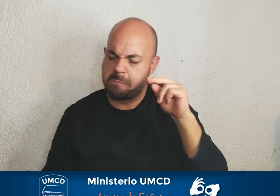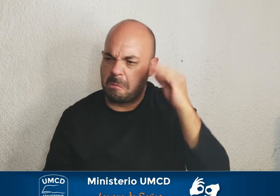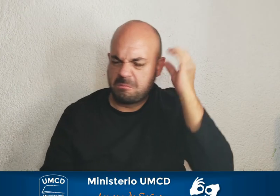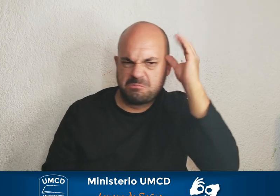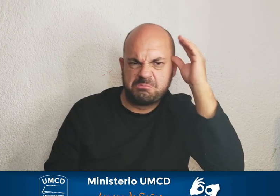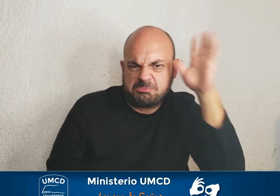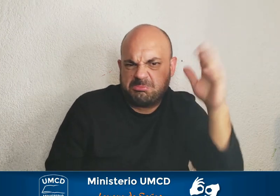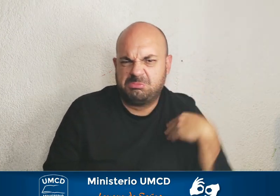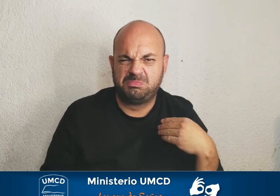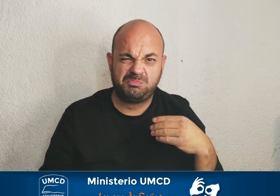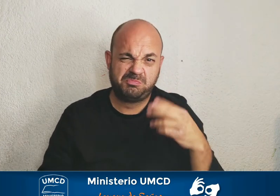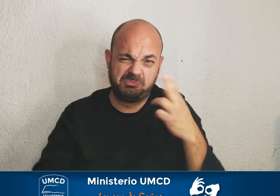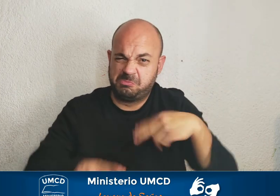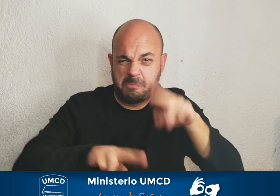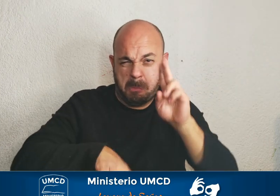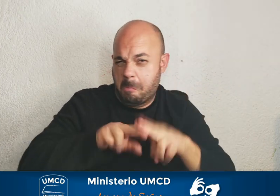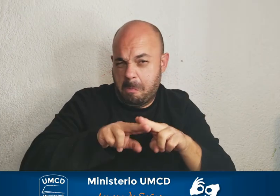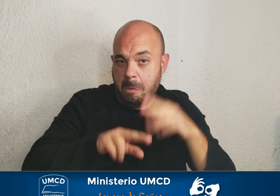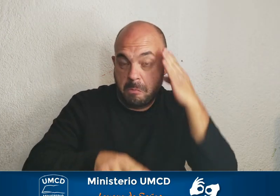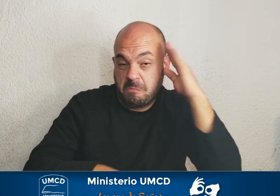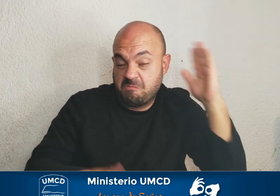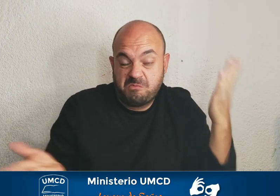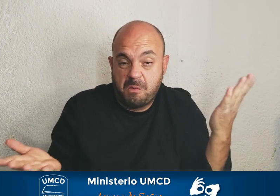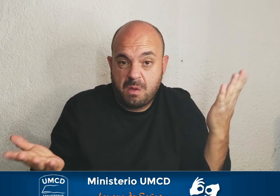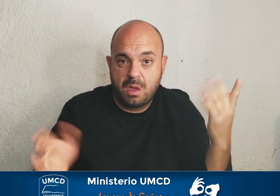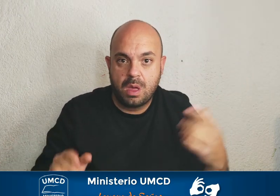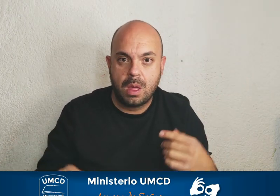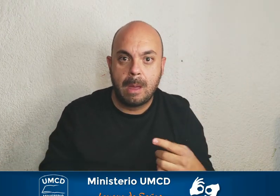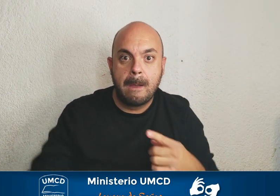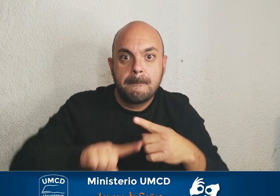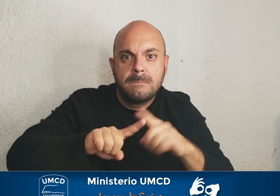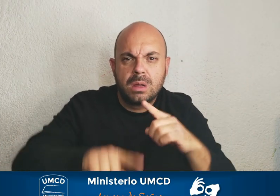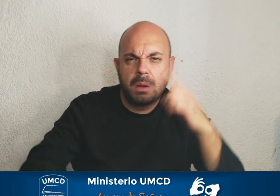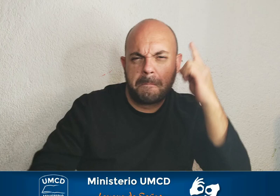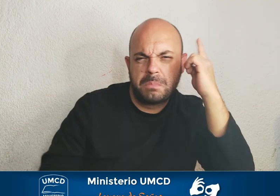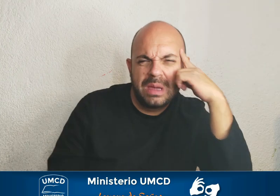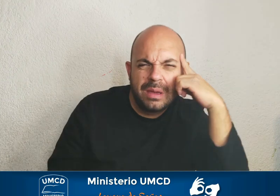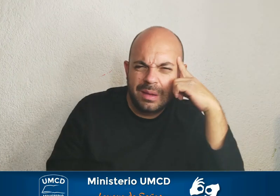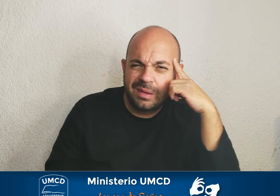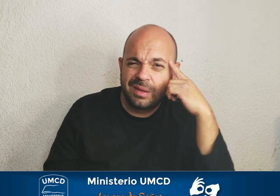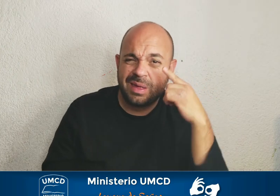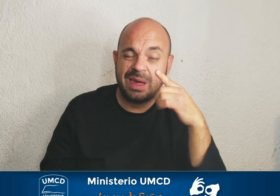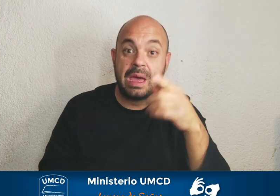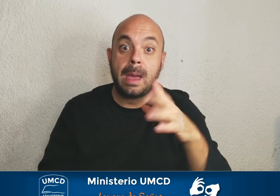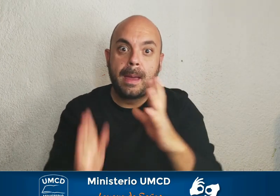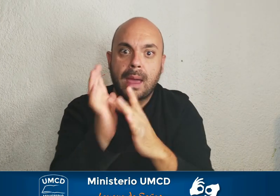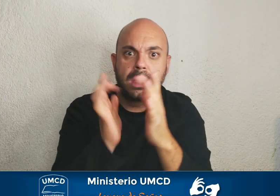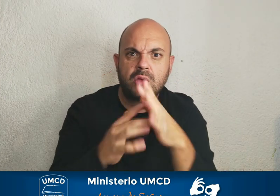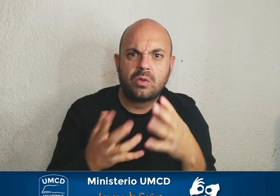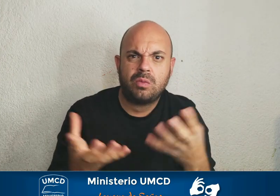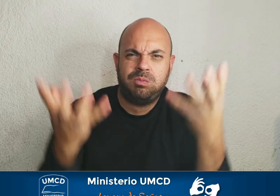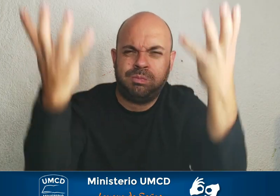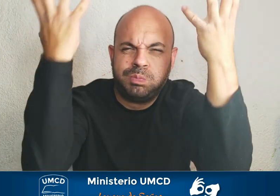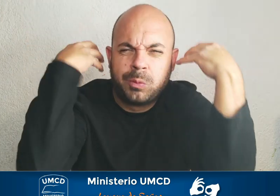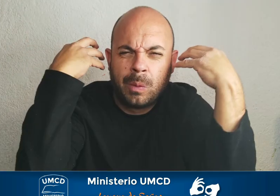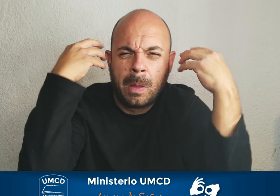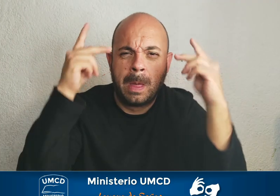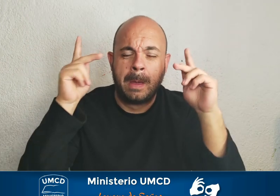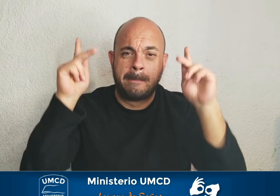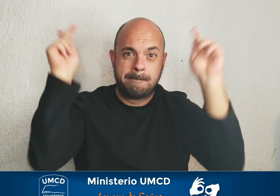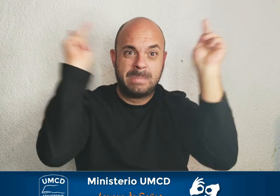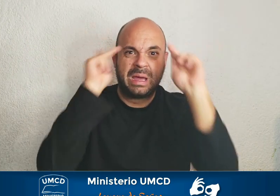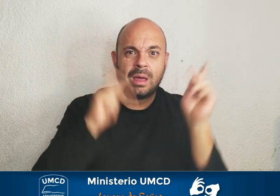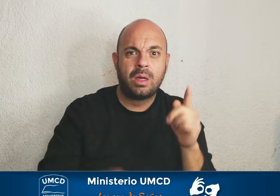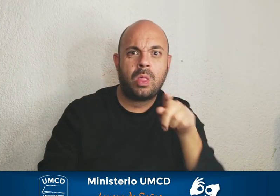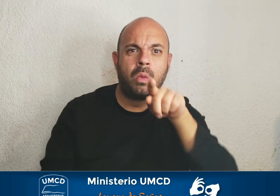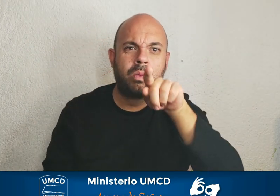pocas veces nos hacemos. Pero piense por un momento, lo que Él estaba llevando era el pecado de todos nosotros.